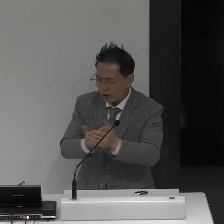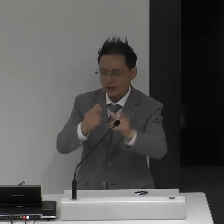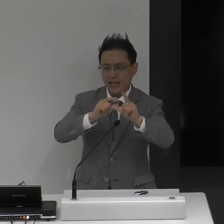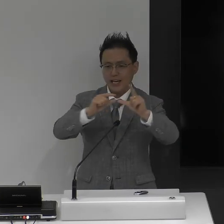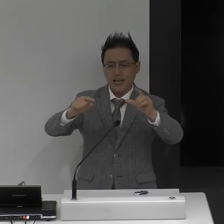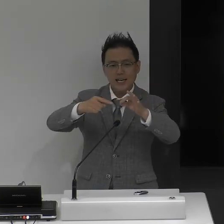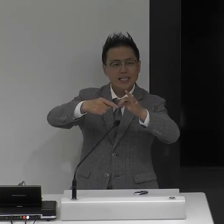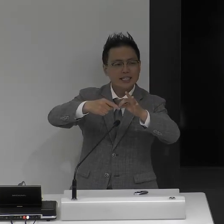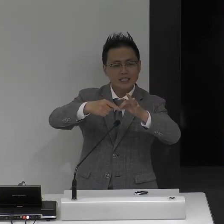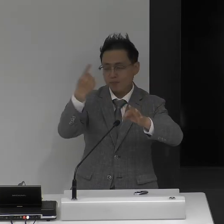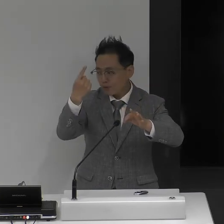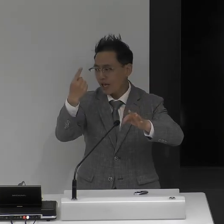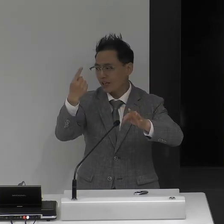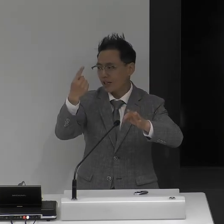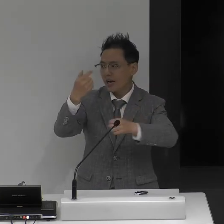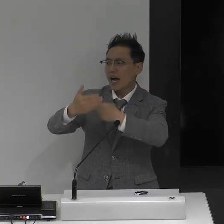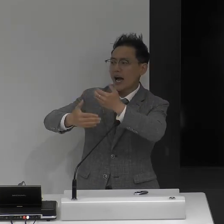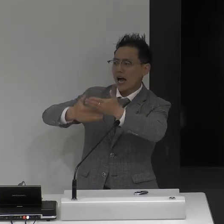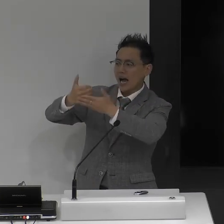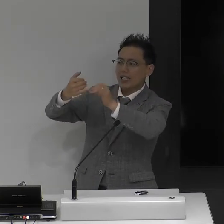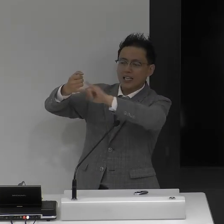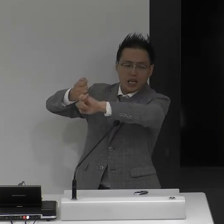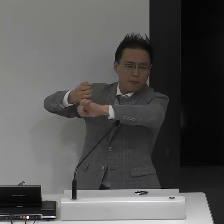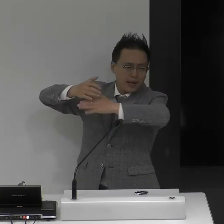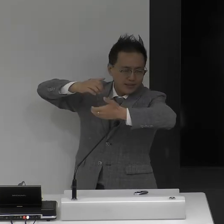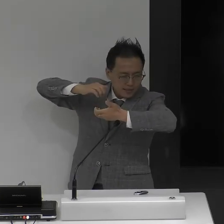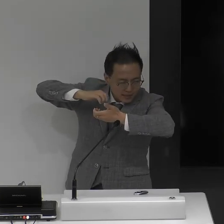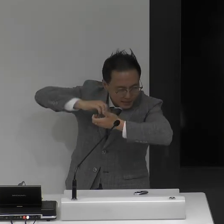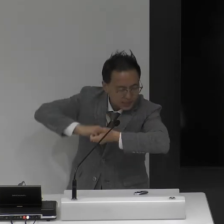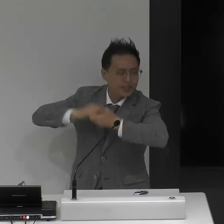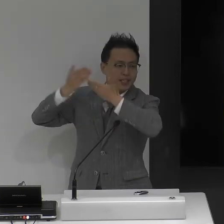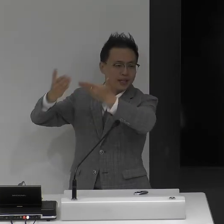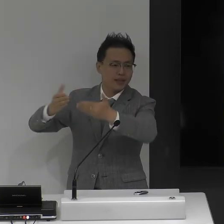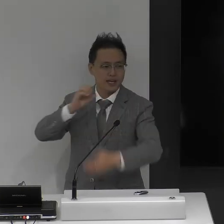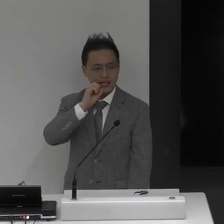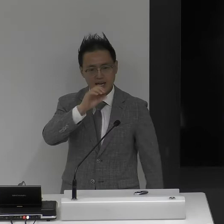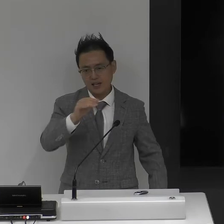것의 10분의 1을 하나님께 반드시 드리겠나이다 하였더라.